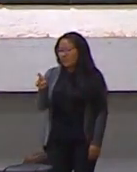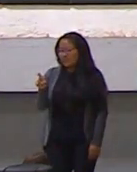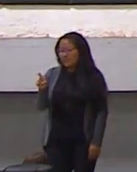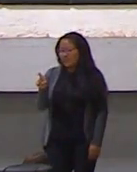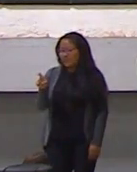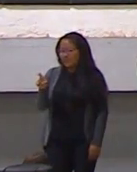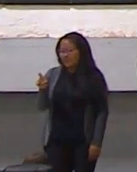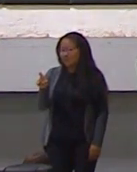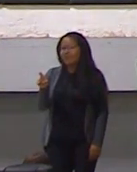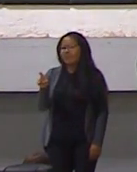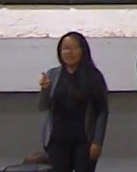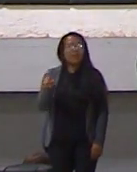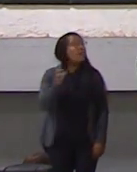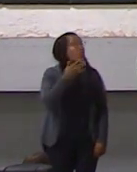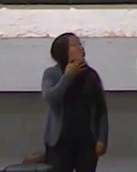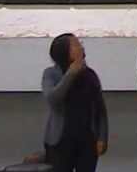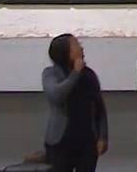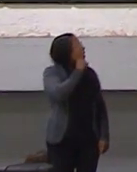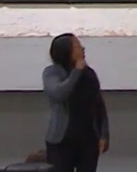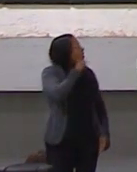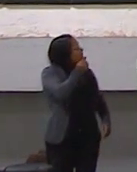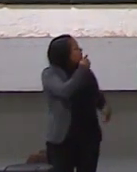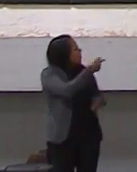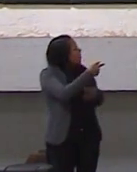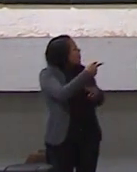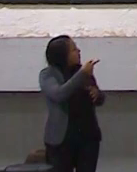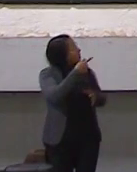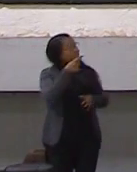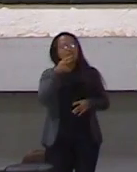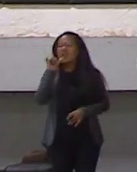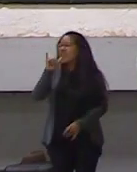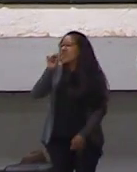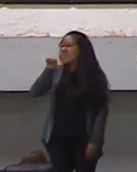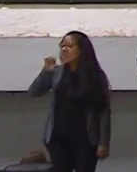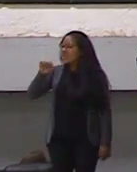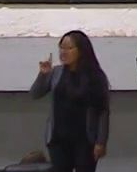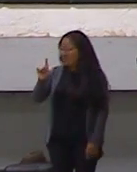dice en el instituto nacional de educación física